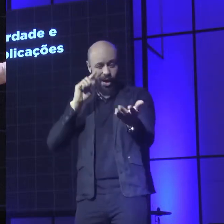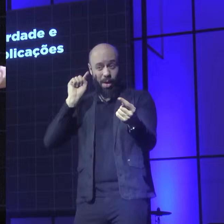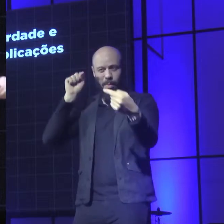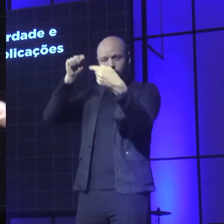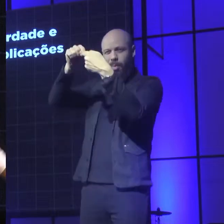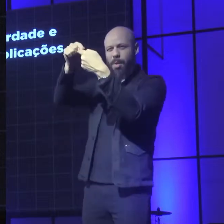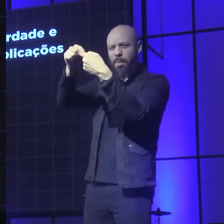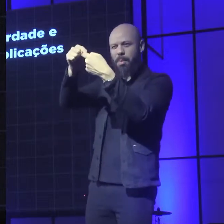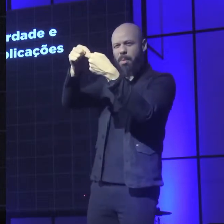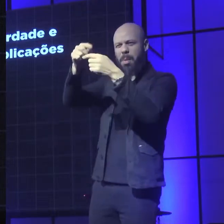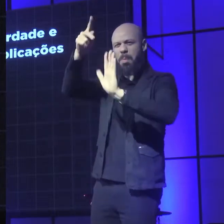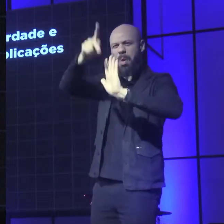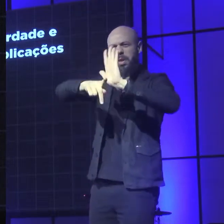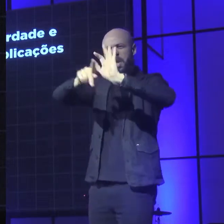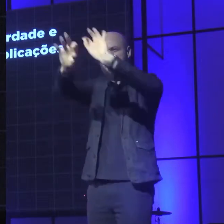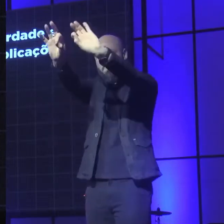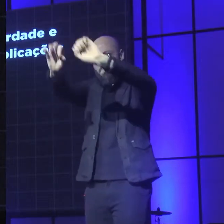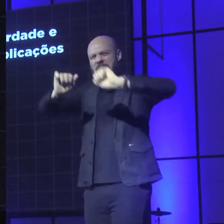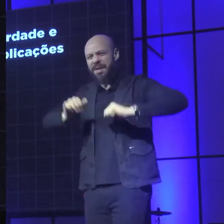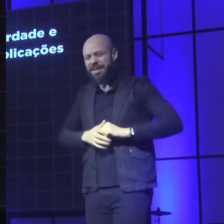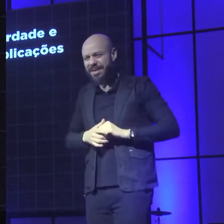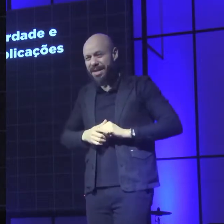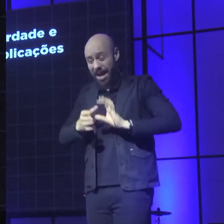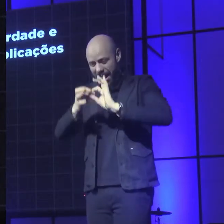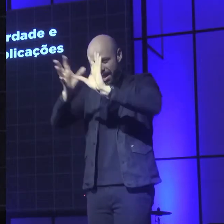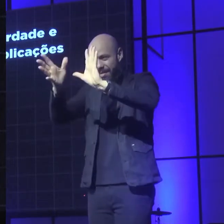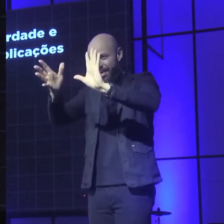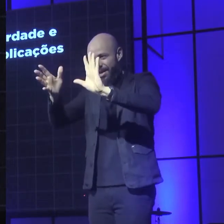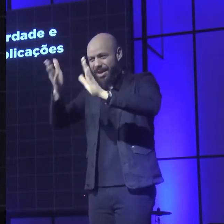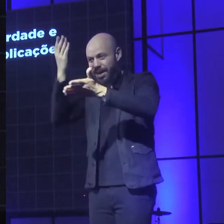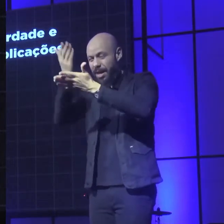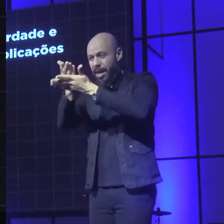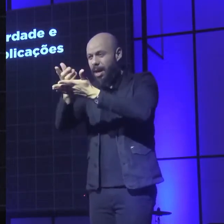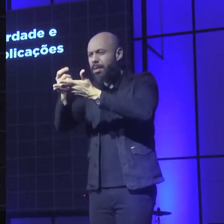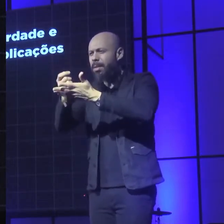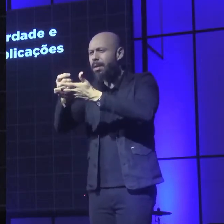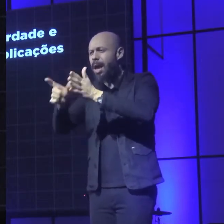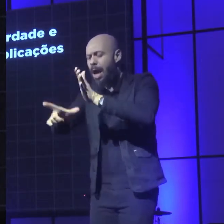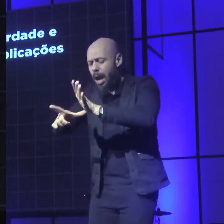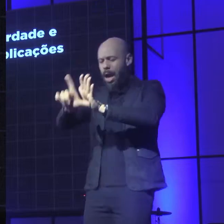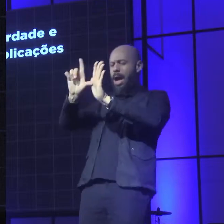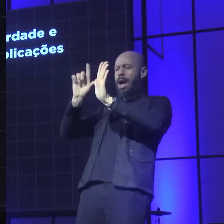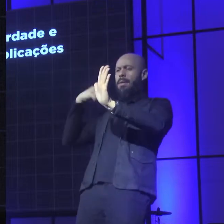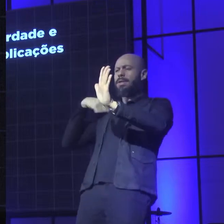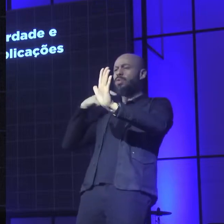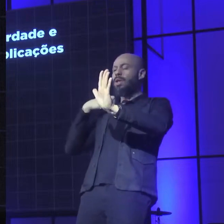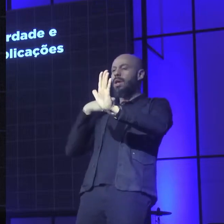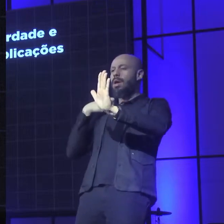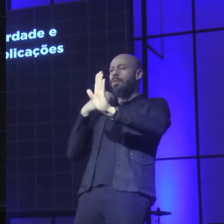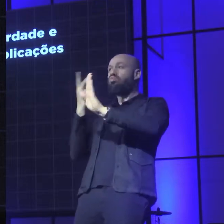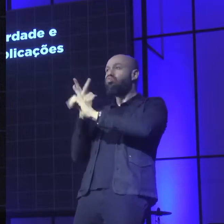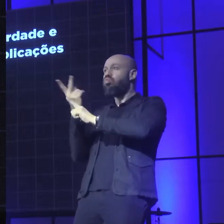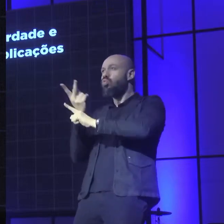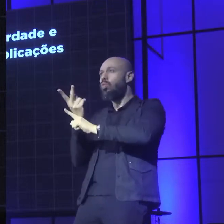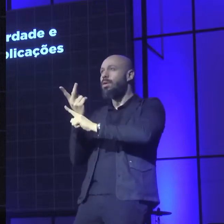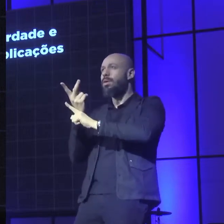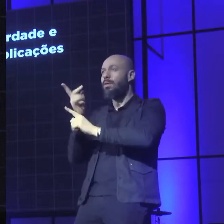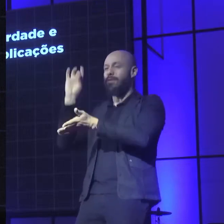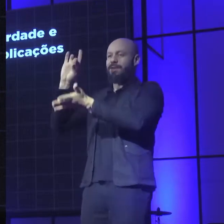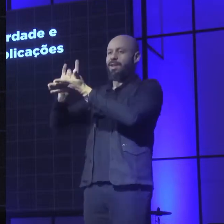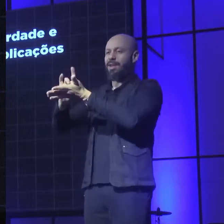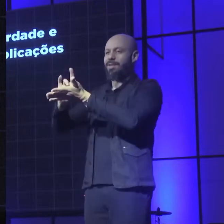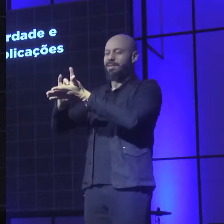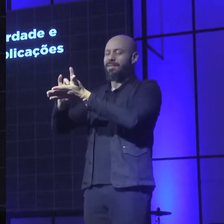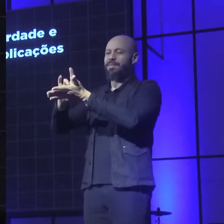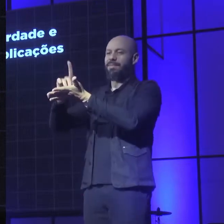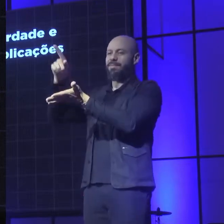que existe em Deus, você precisa buscar a verdade. E nós aprendemos com Nicodemos que existem